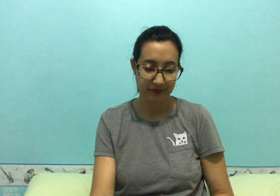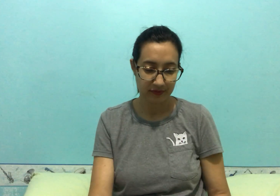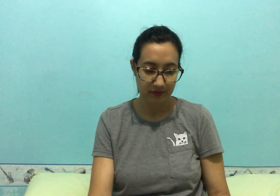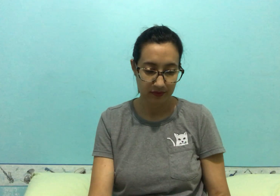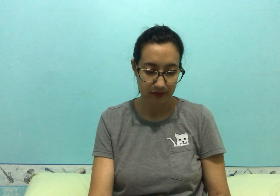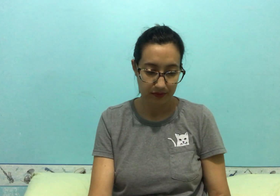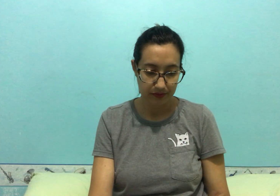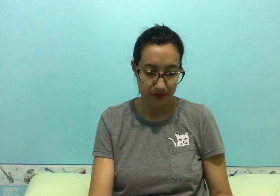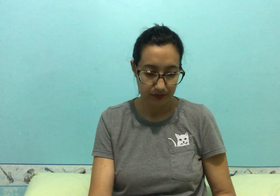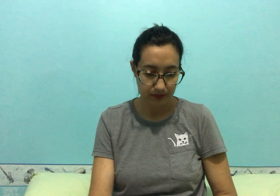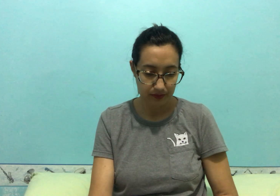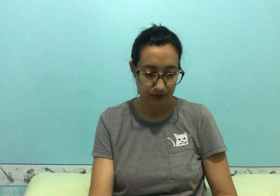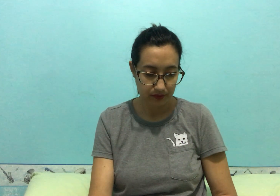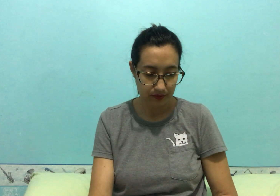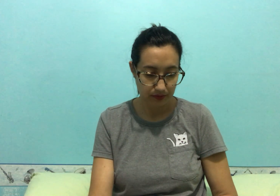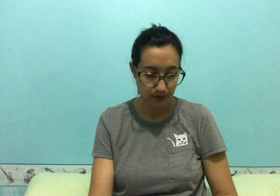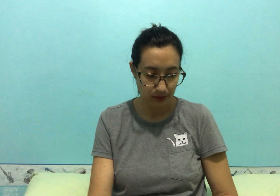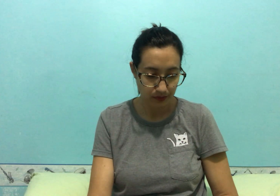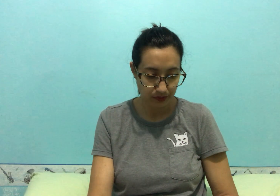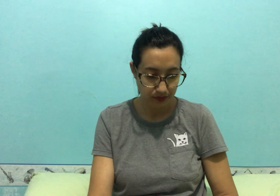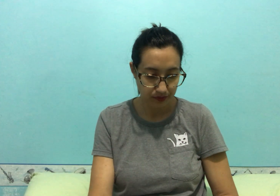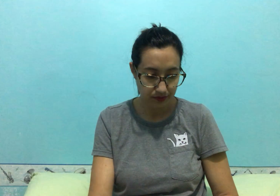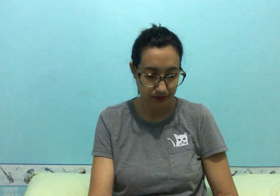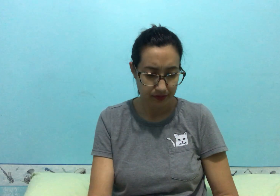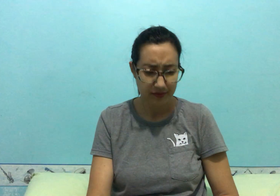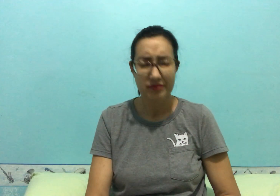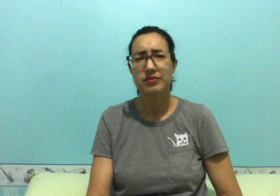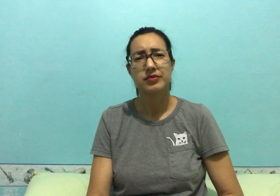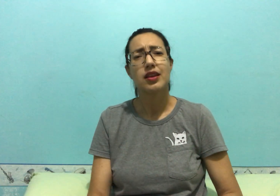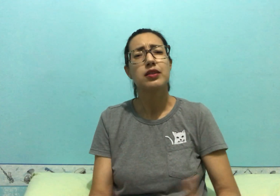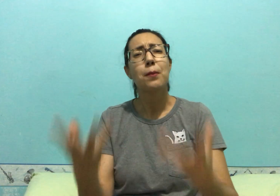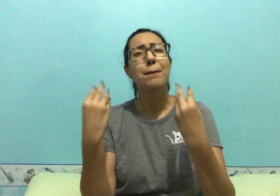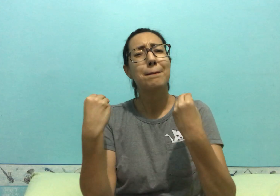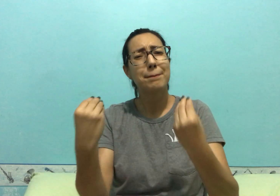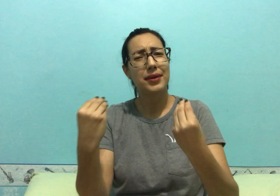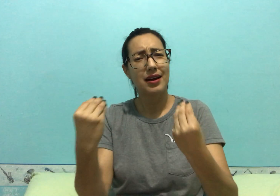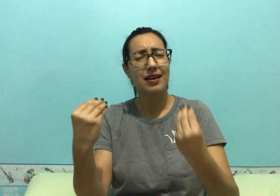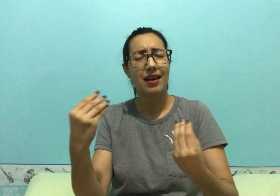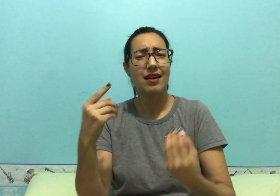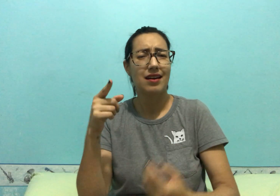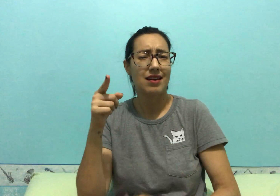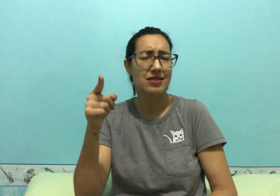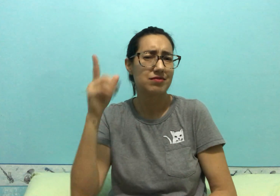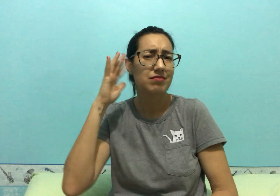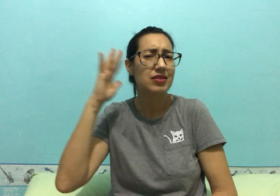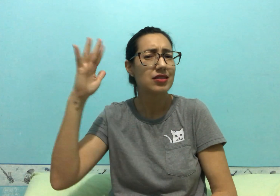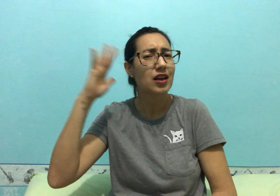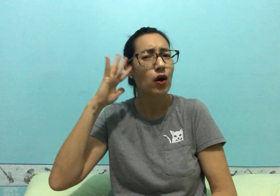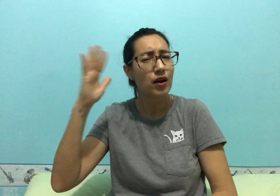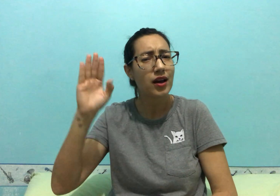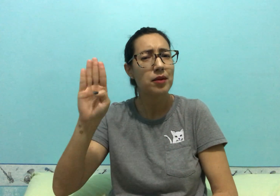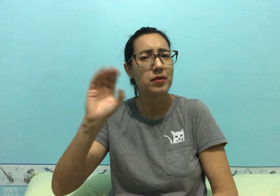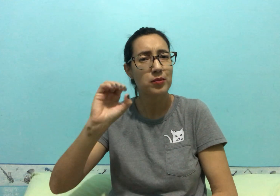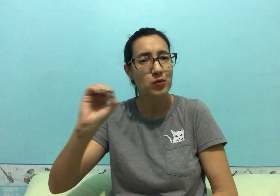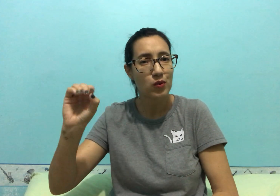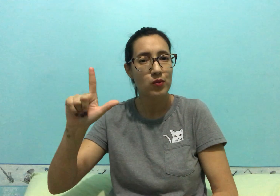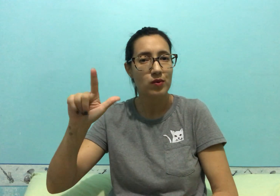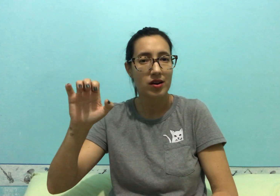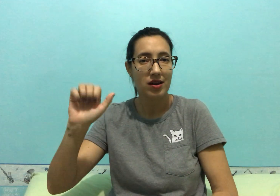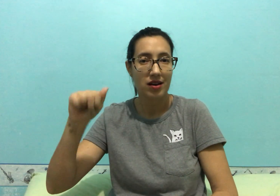Então, para que serve isso? Né? Para que servem os teoremas booleanos? Para que nós possamos fazer simplificação algébrica. O que é que